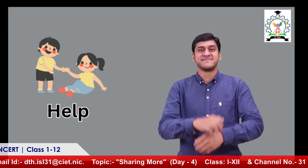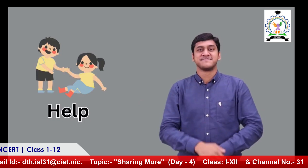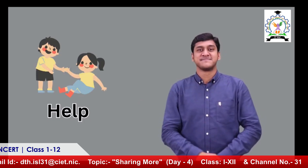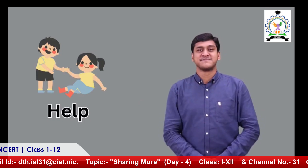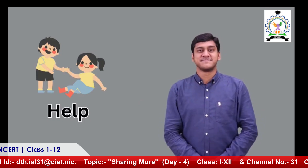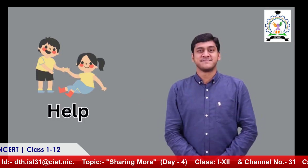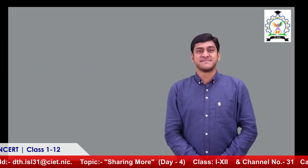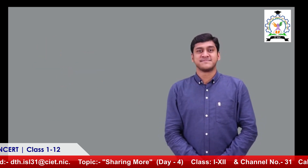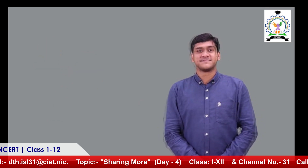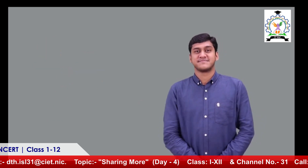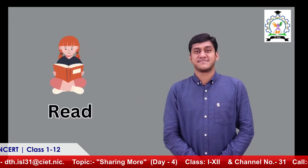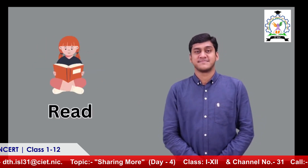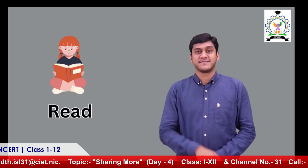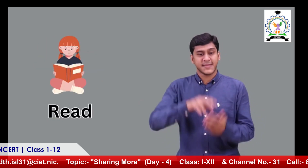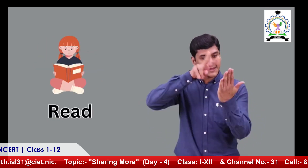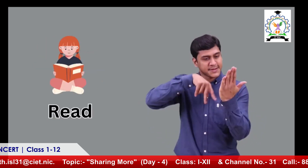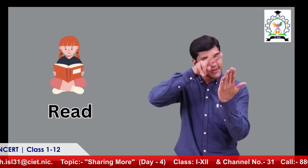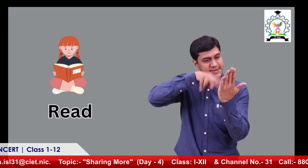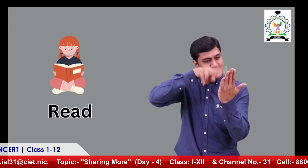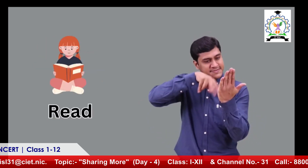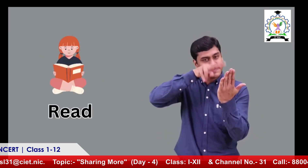मदद करना,